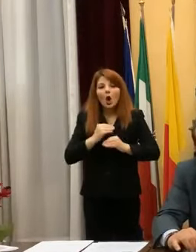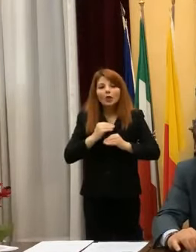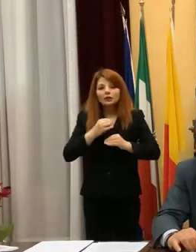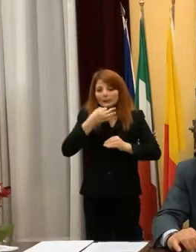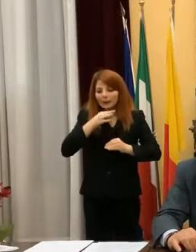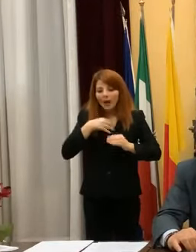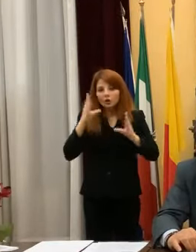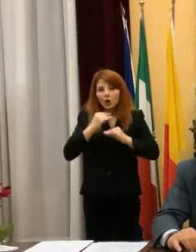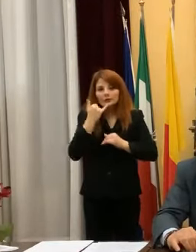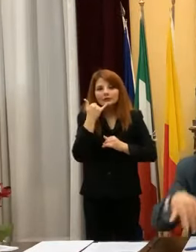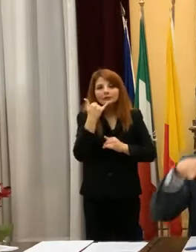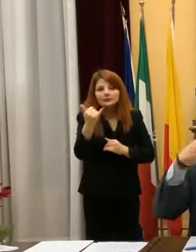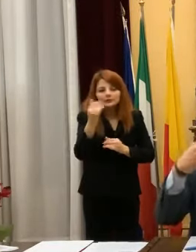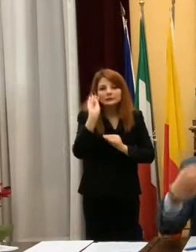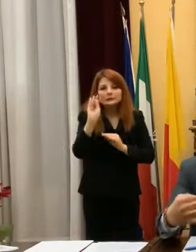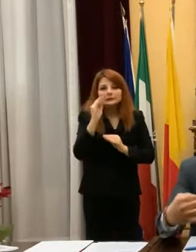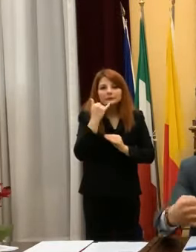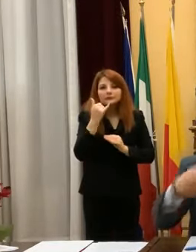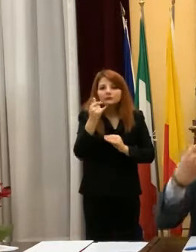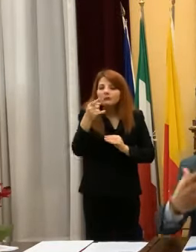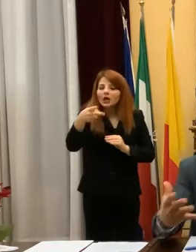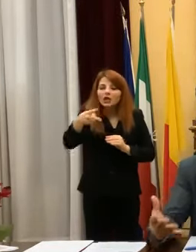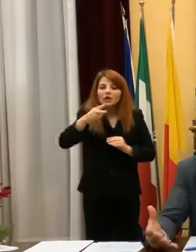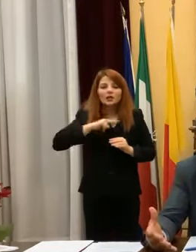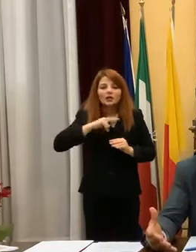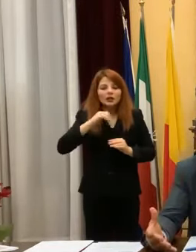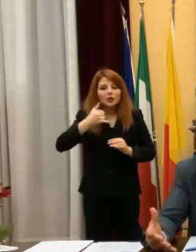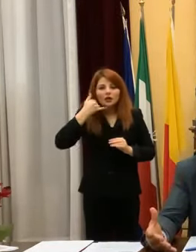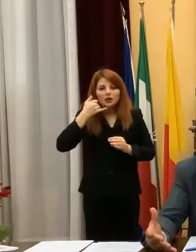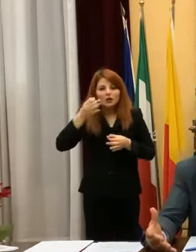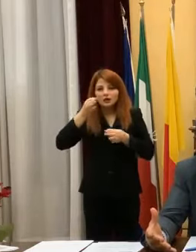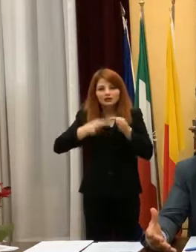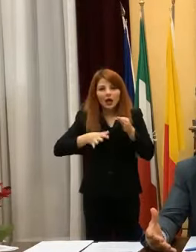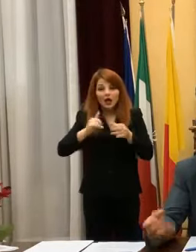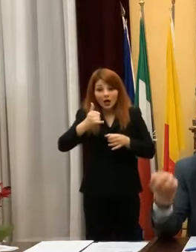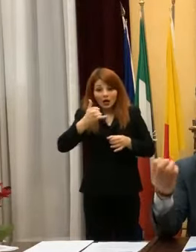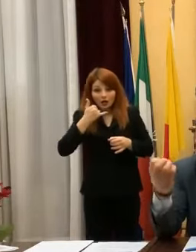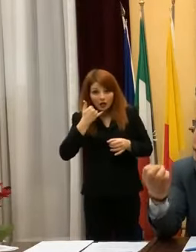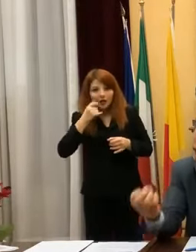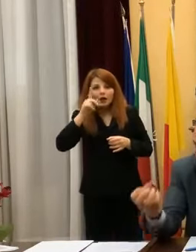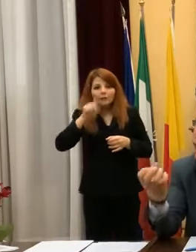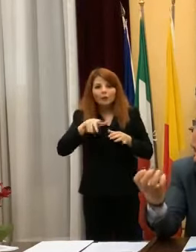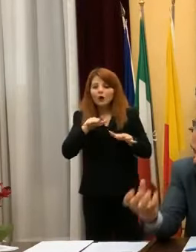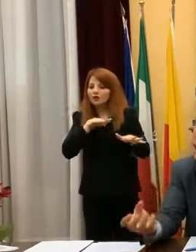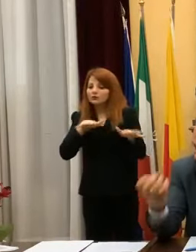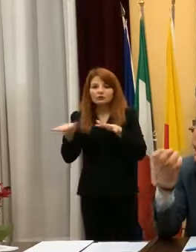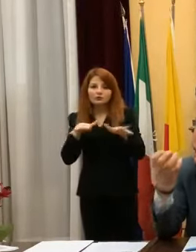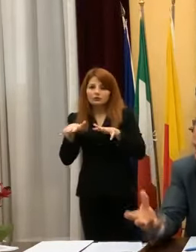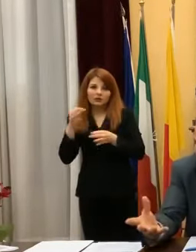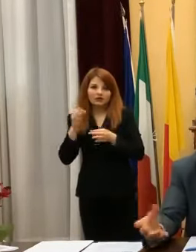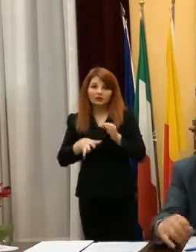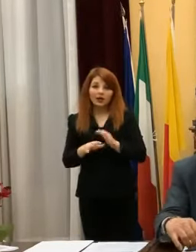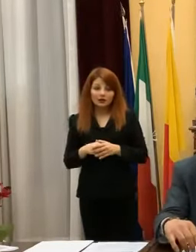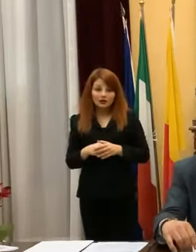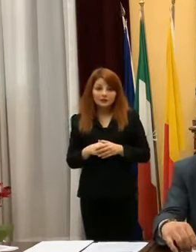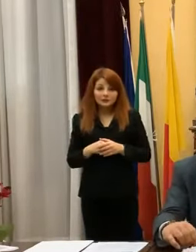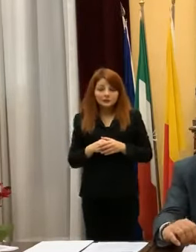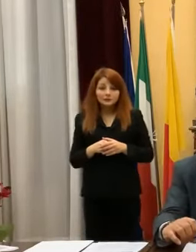E non era solo rispondeva, agiva. Perché in piena pandemia, in